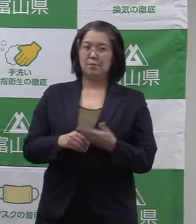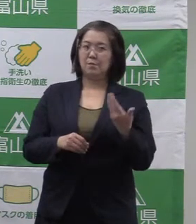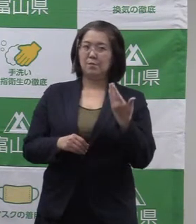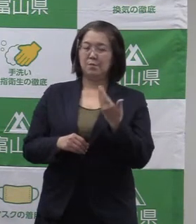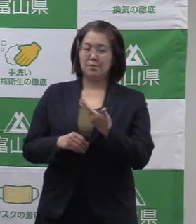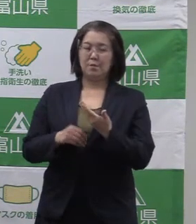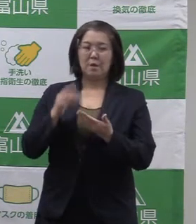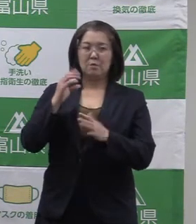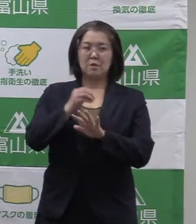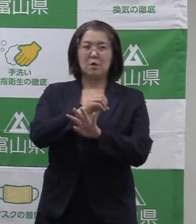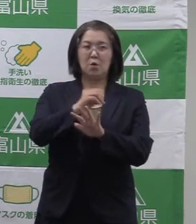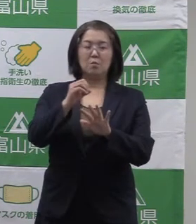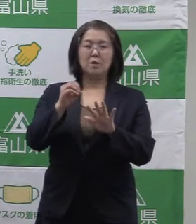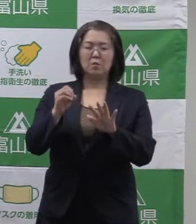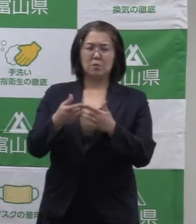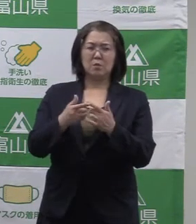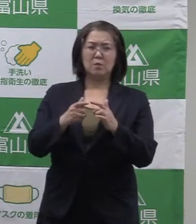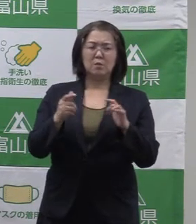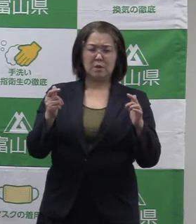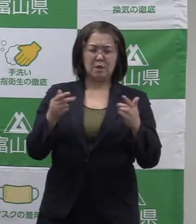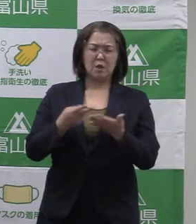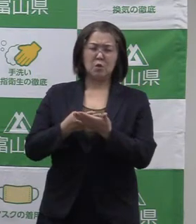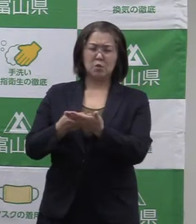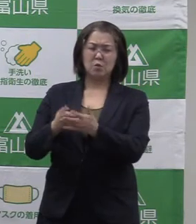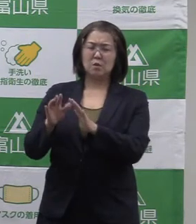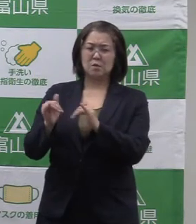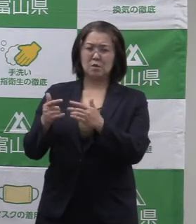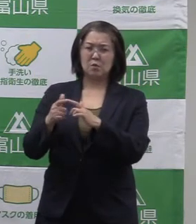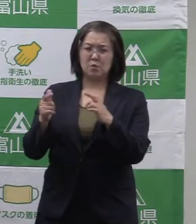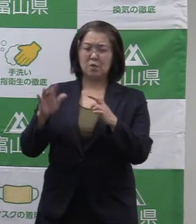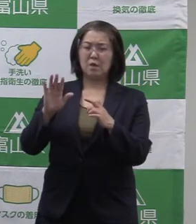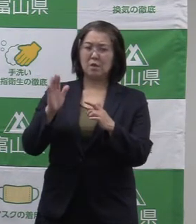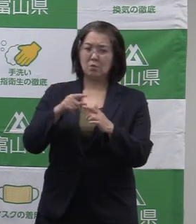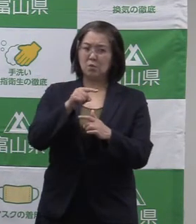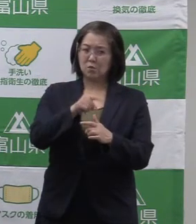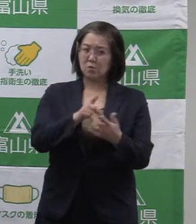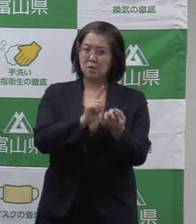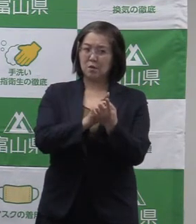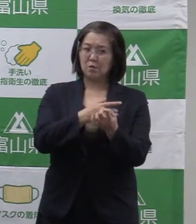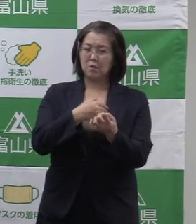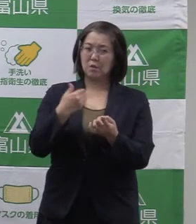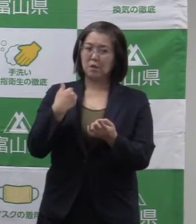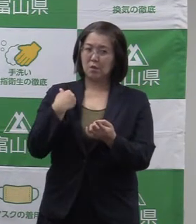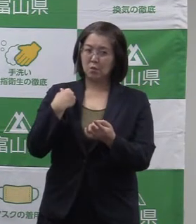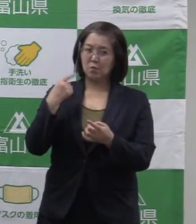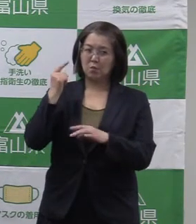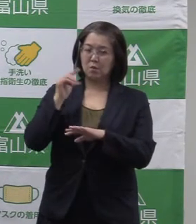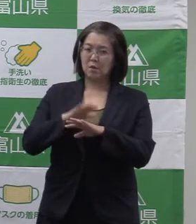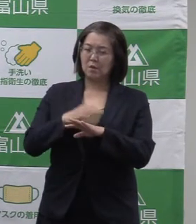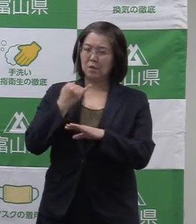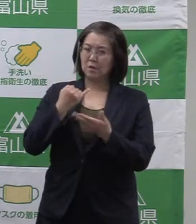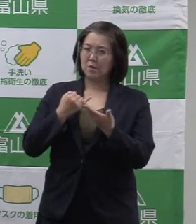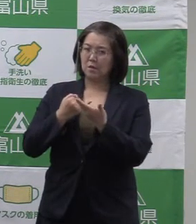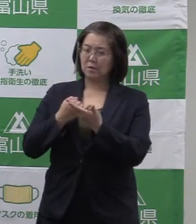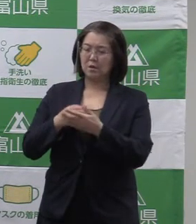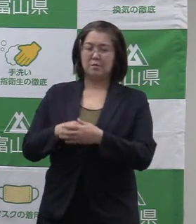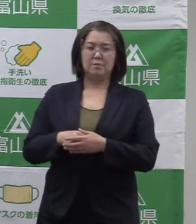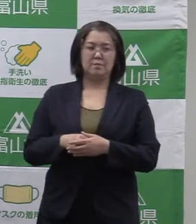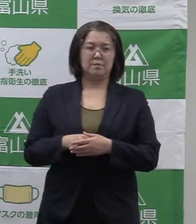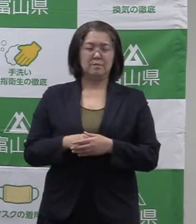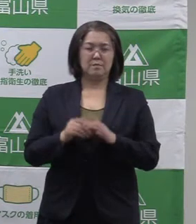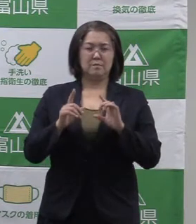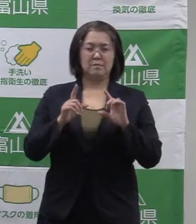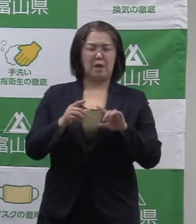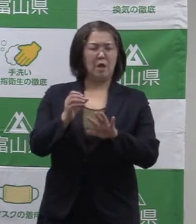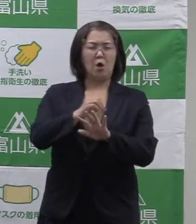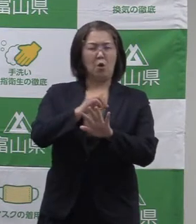して入院者が増えたとしても、そこで対応できる状態になっているっていうのが認識で。 いや、まだそのオミクロン株がどれぐら